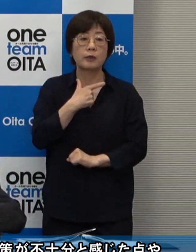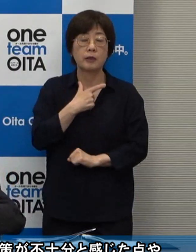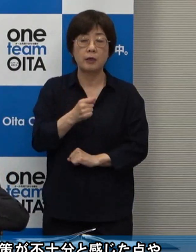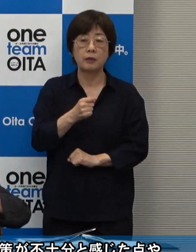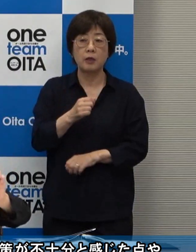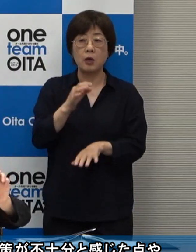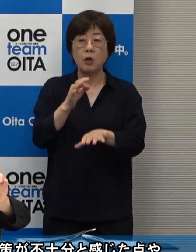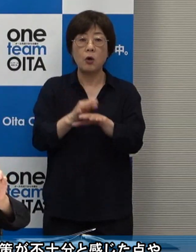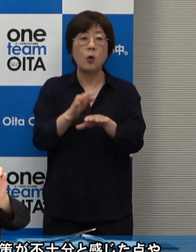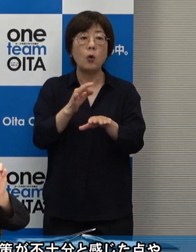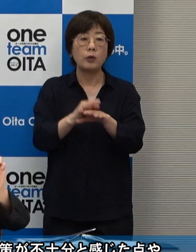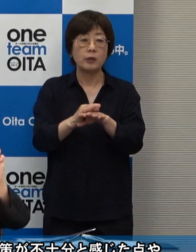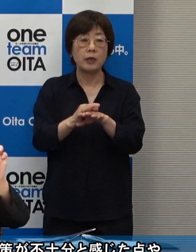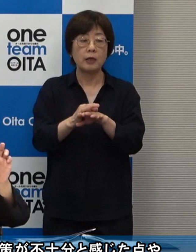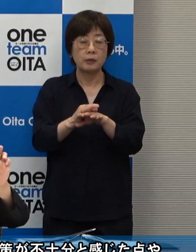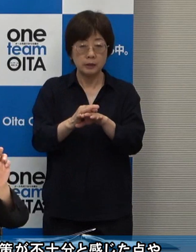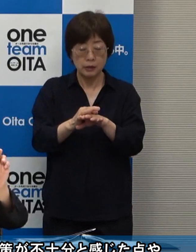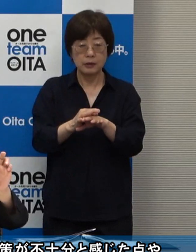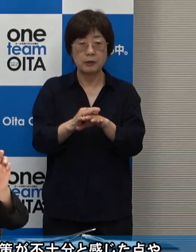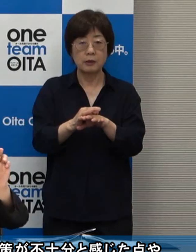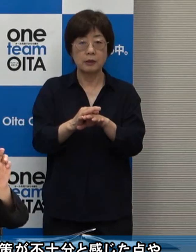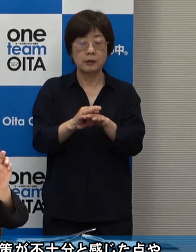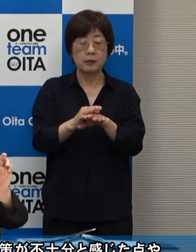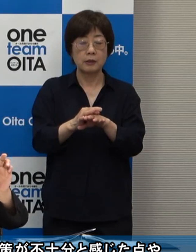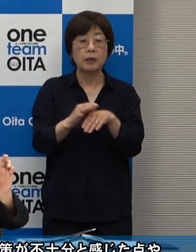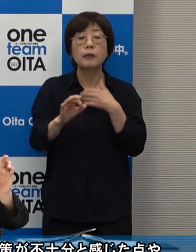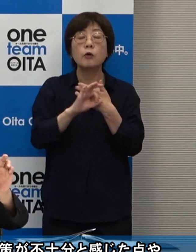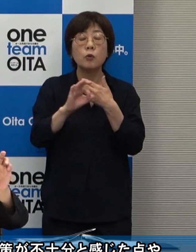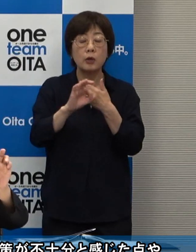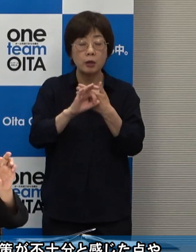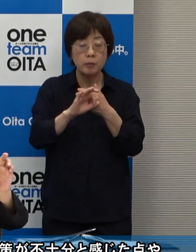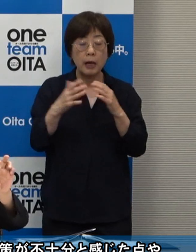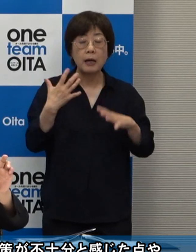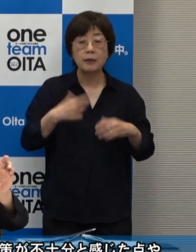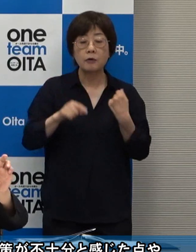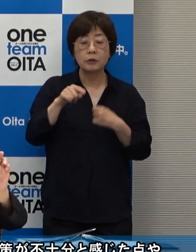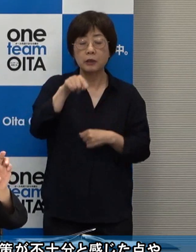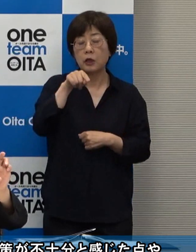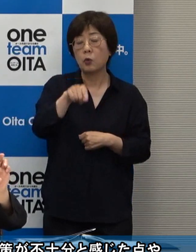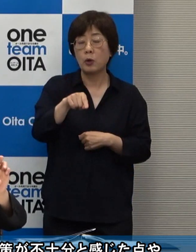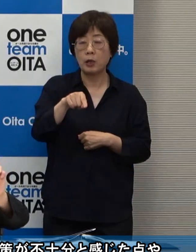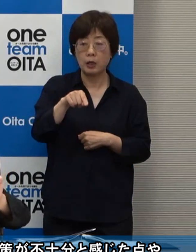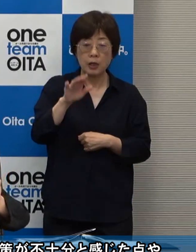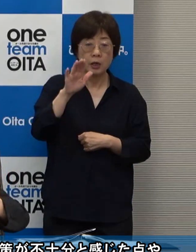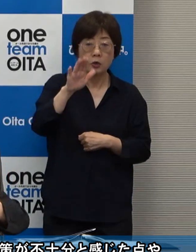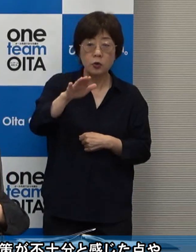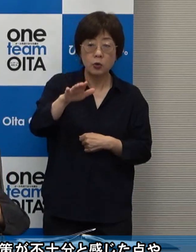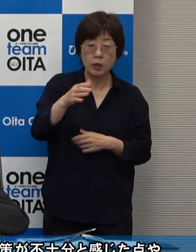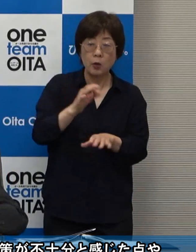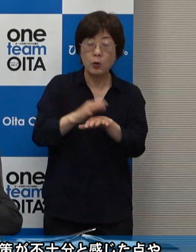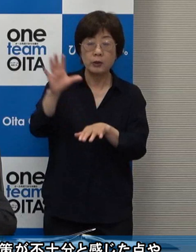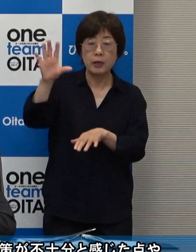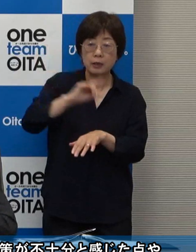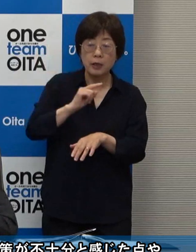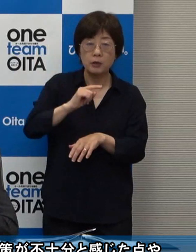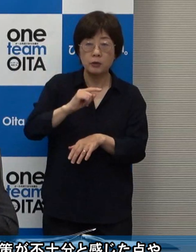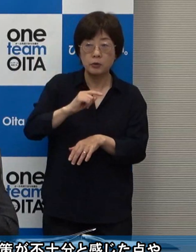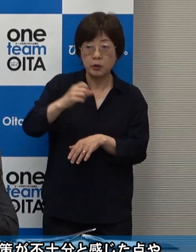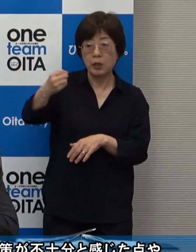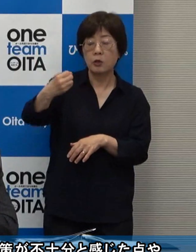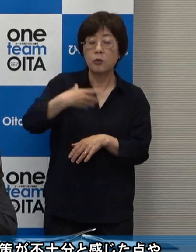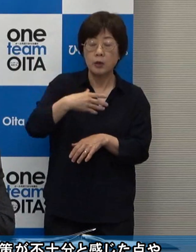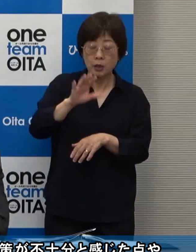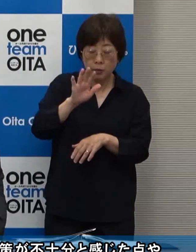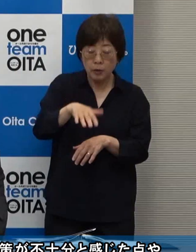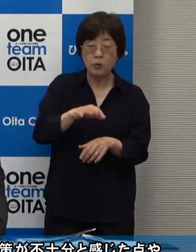将来大分に帰ってくるから、かなり高額だけどそれは借りても帰ってくるからという強い意志があればね、できると思ってい